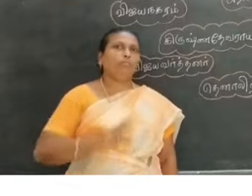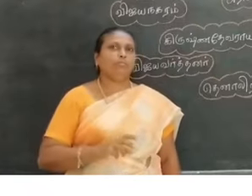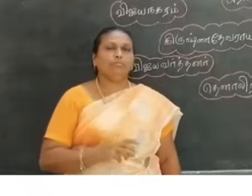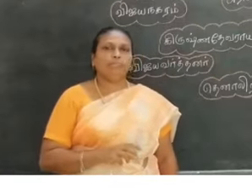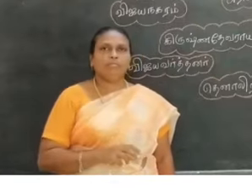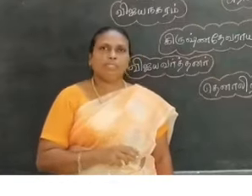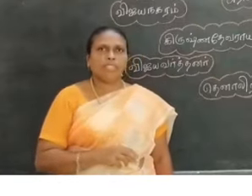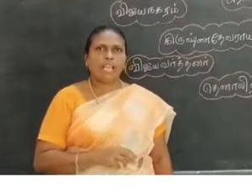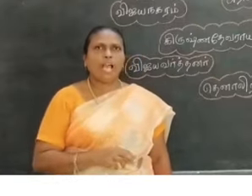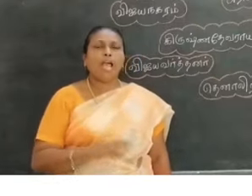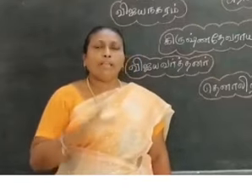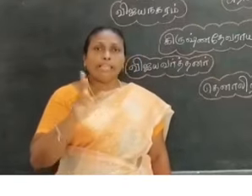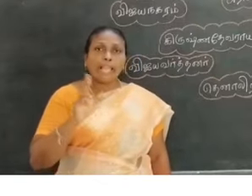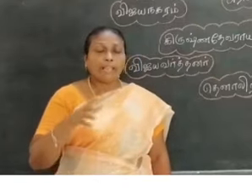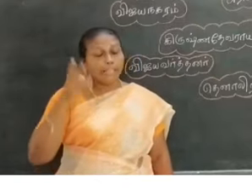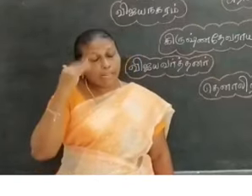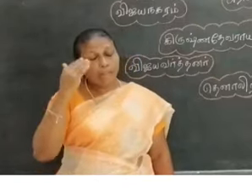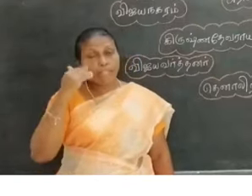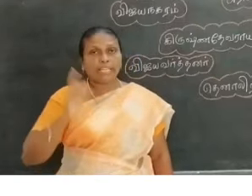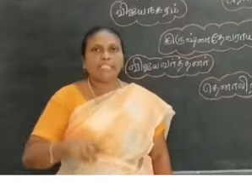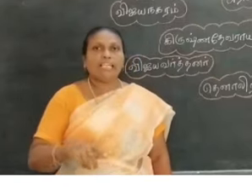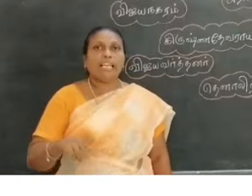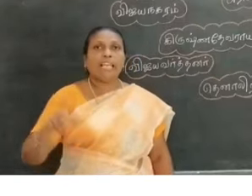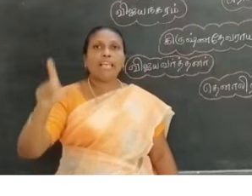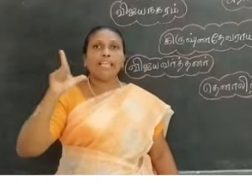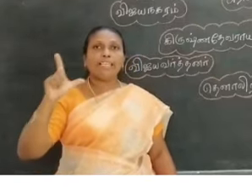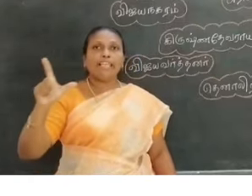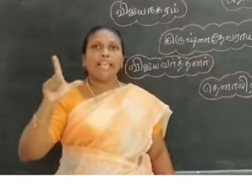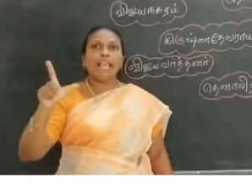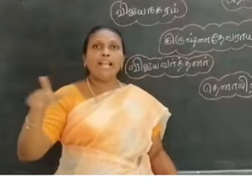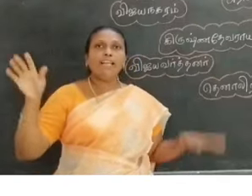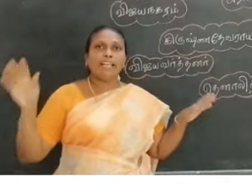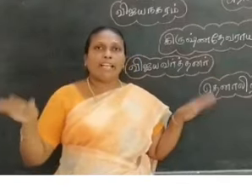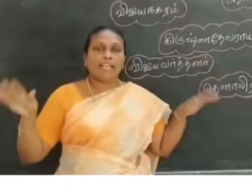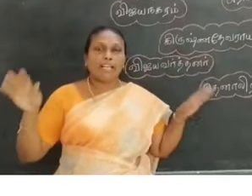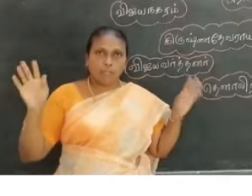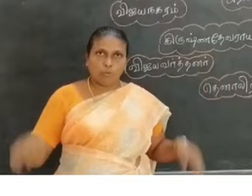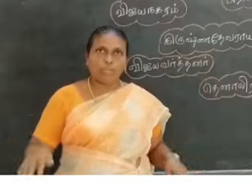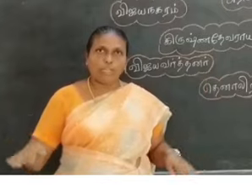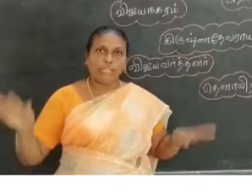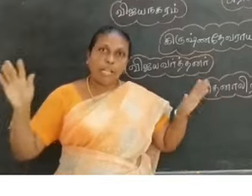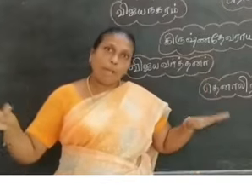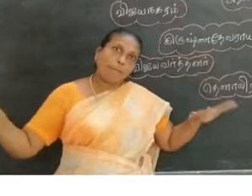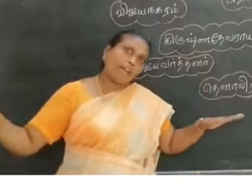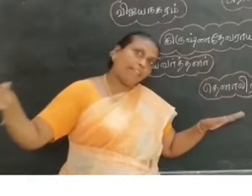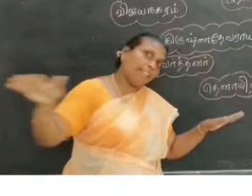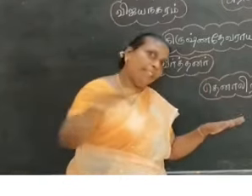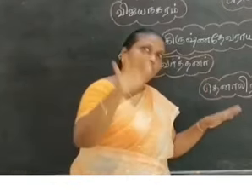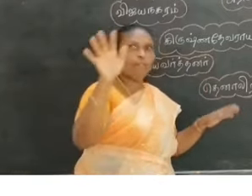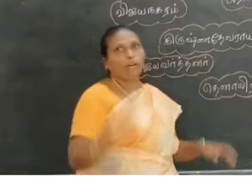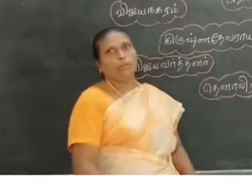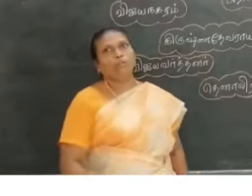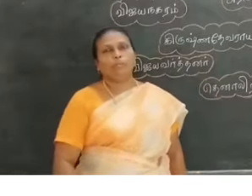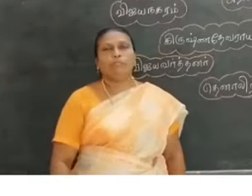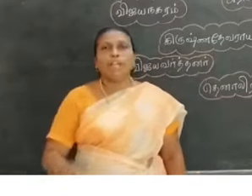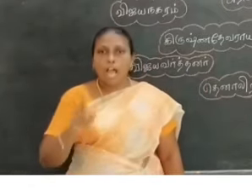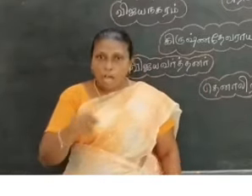நடக்கணும், சரியா? இரவு நேரத்துல ஏழு இறக்கைகள் கொண்டு பறந்து வரணும்,